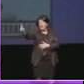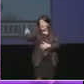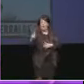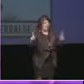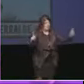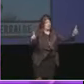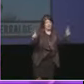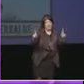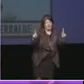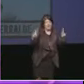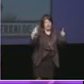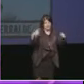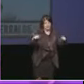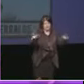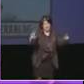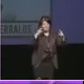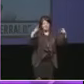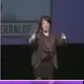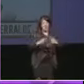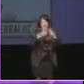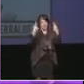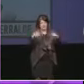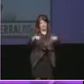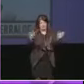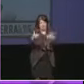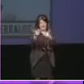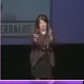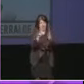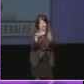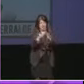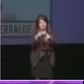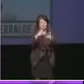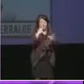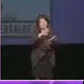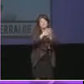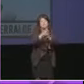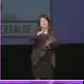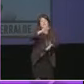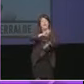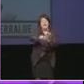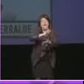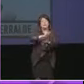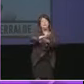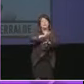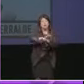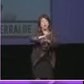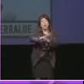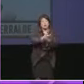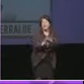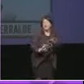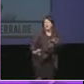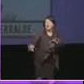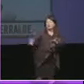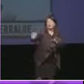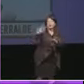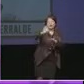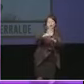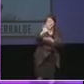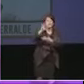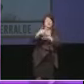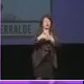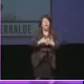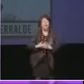Libro di Torino questo per l'editoria europea è l'editoria americana ecco un gigante dell'editoria statunitense va a dire Jonathan